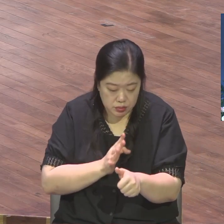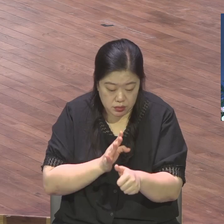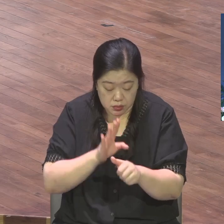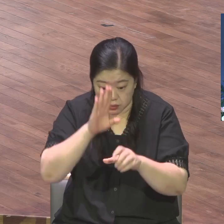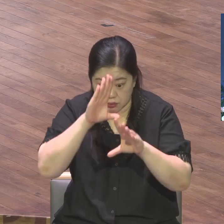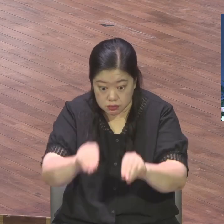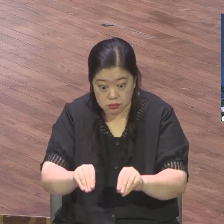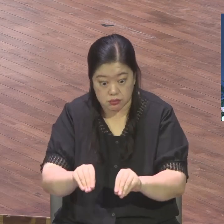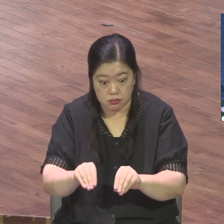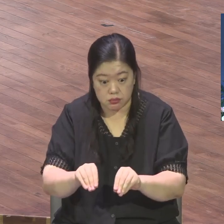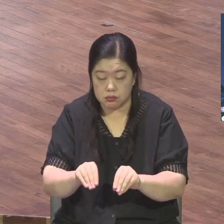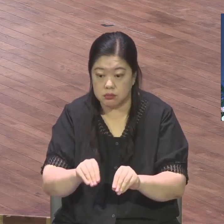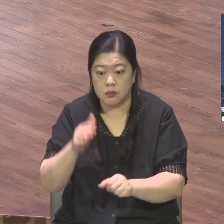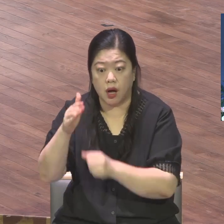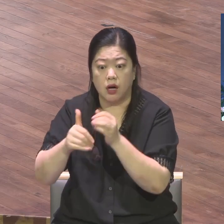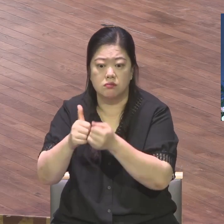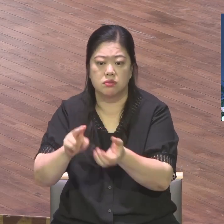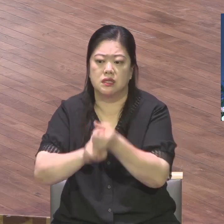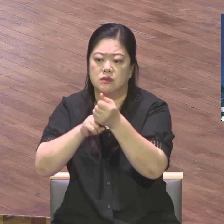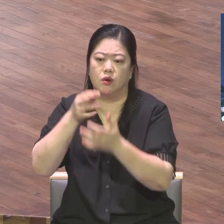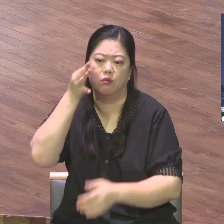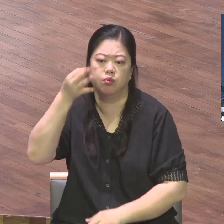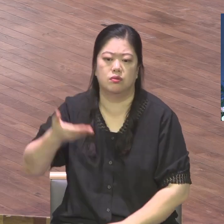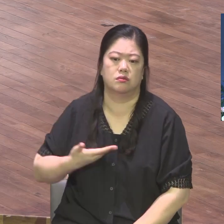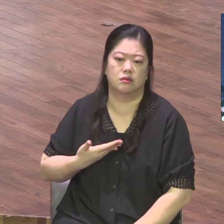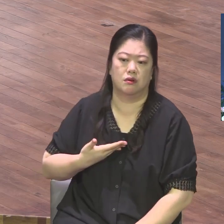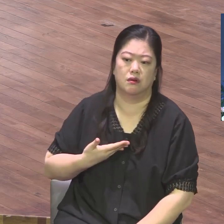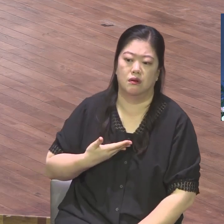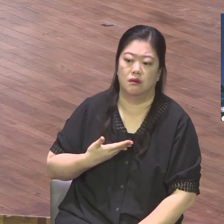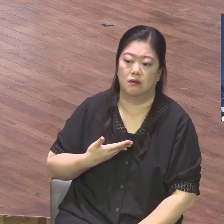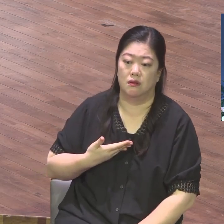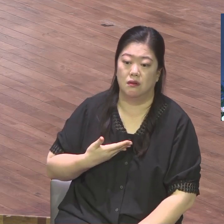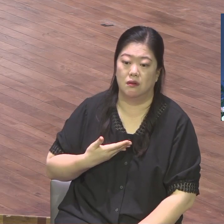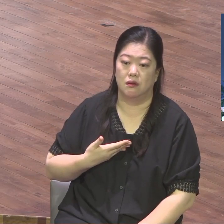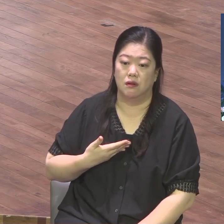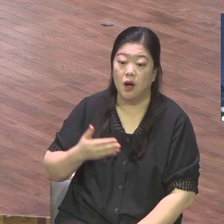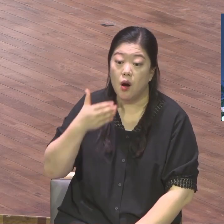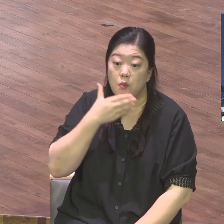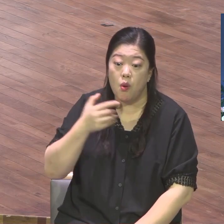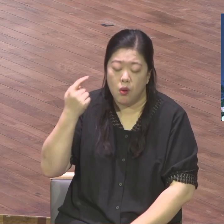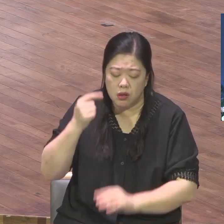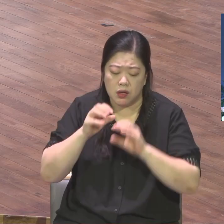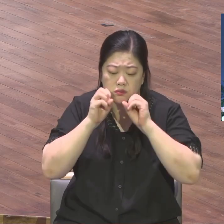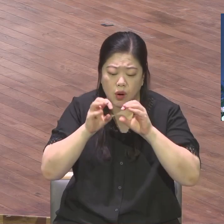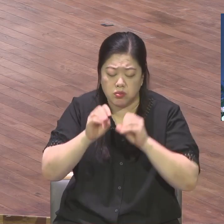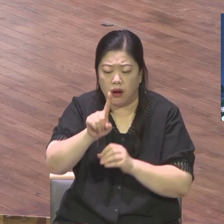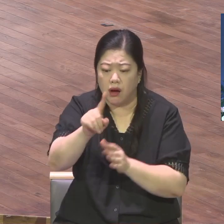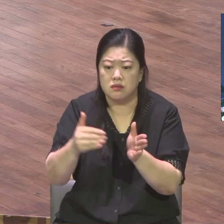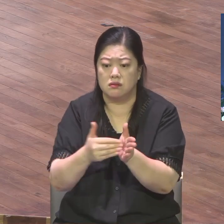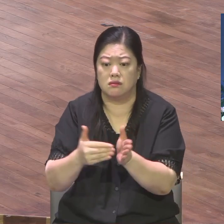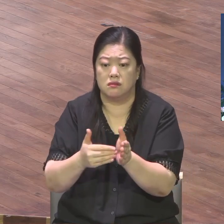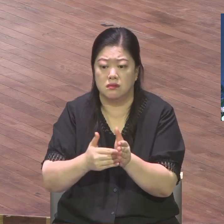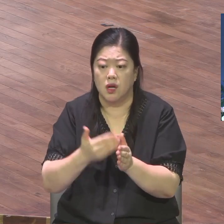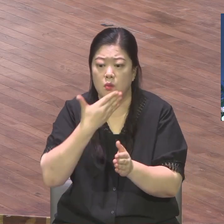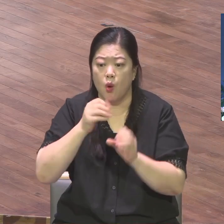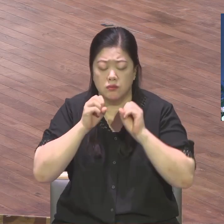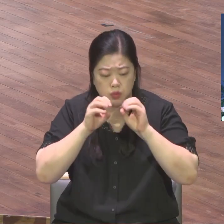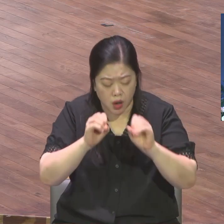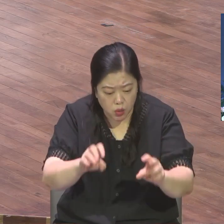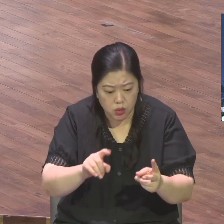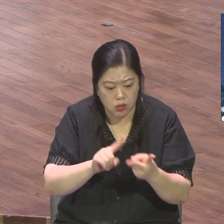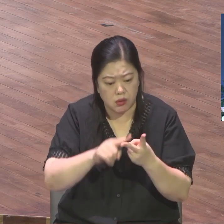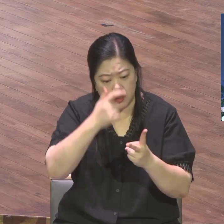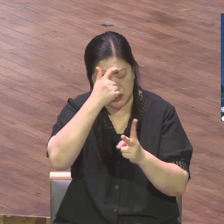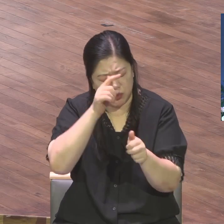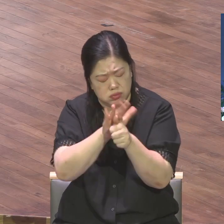뿐이에요. 그냥 복음 전가하는데 교회를 세우는데 개척하다 보니까 하나님 교회를 던데 세우기 위해서 이 정인들 다 있잖아요. 그